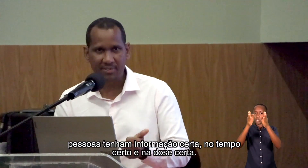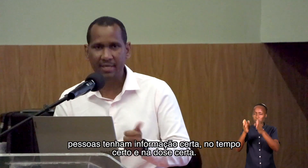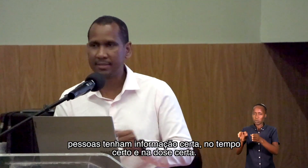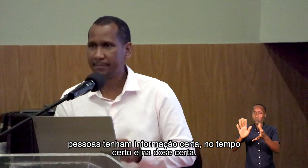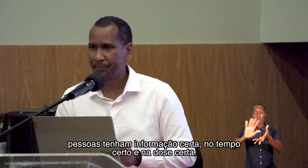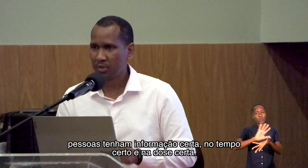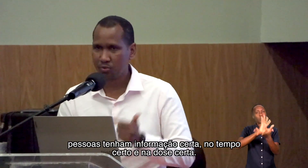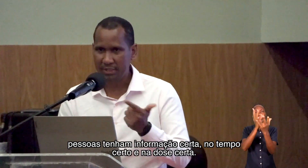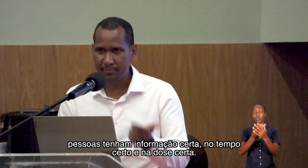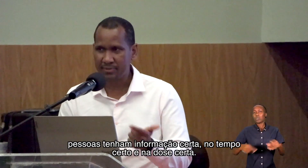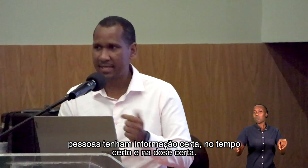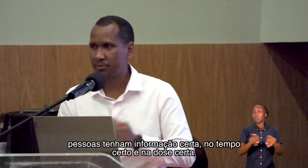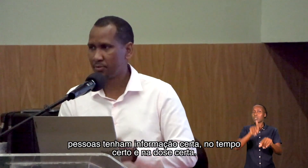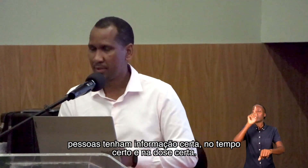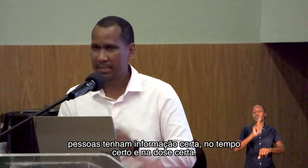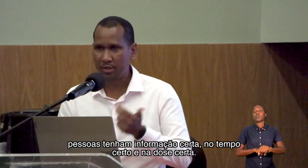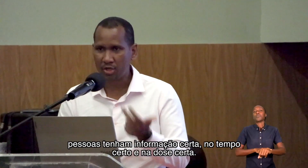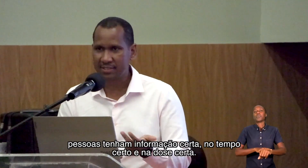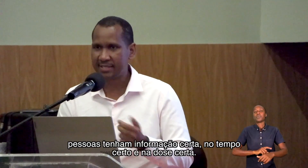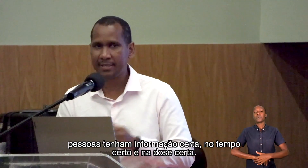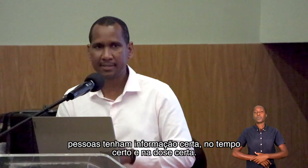certa, no tempo certo, na dose certa.